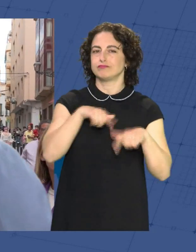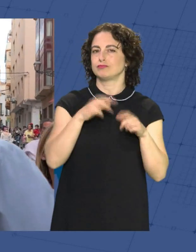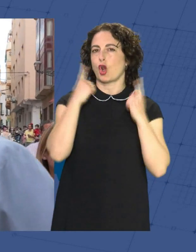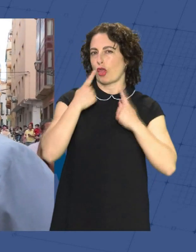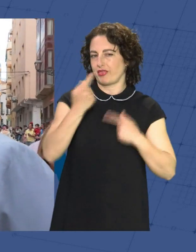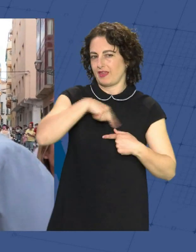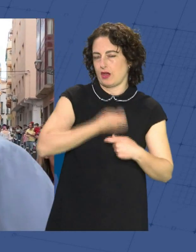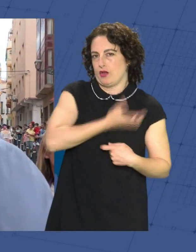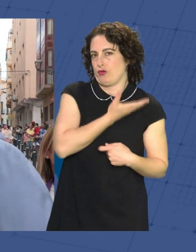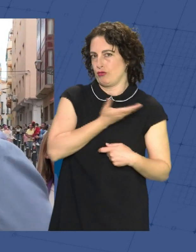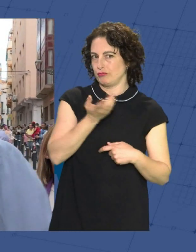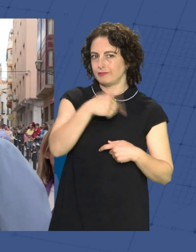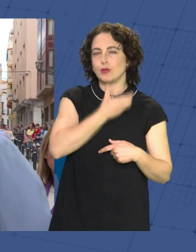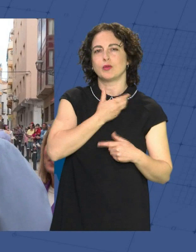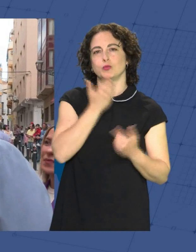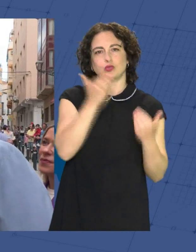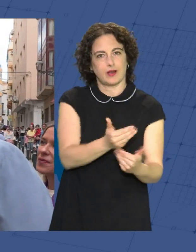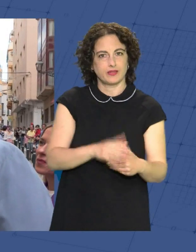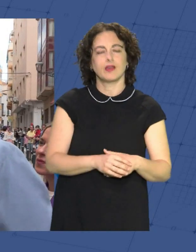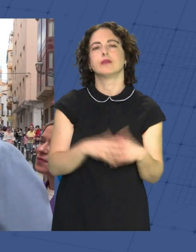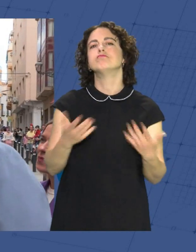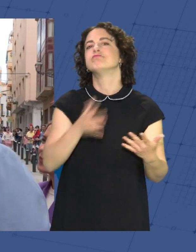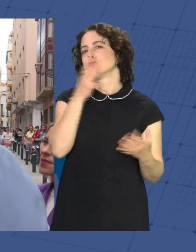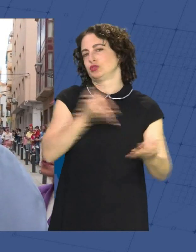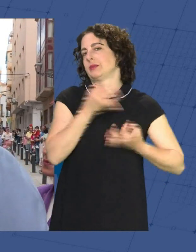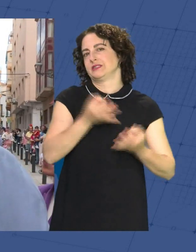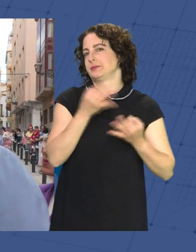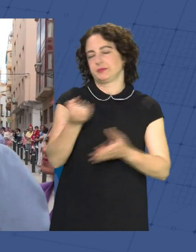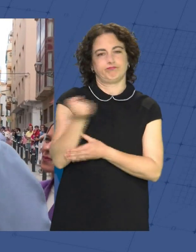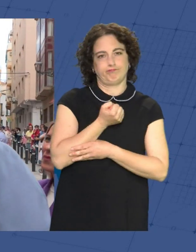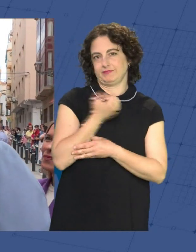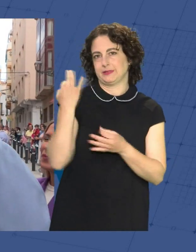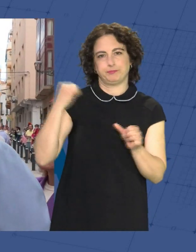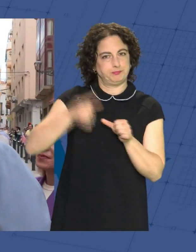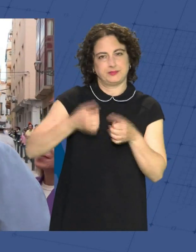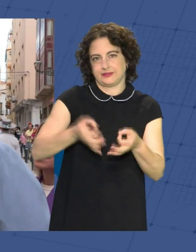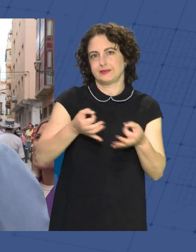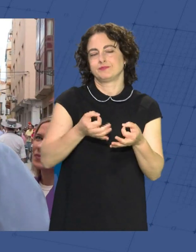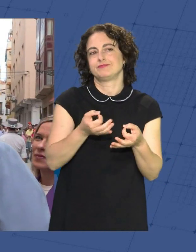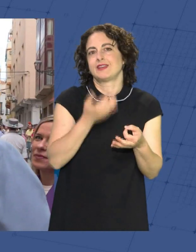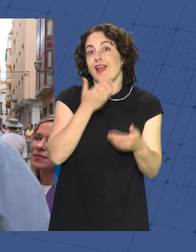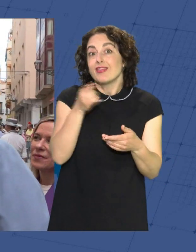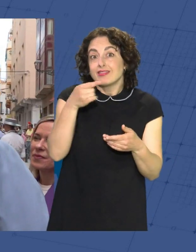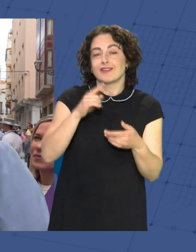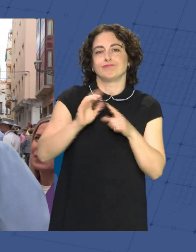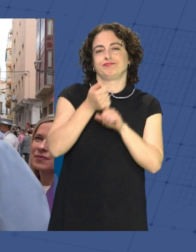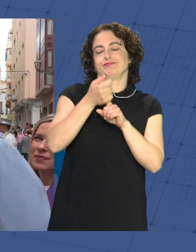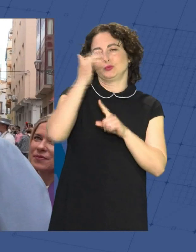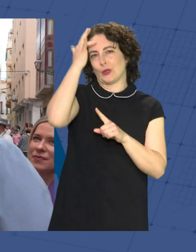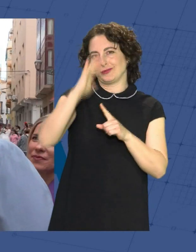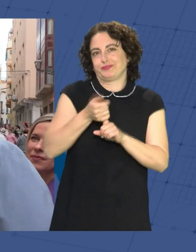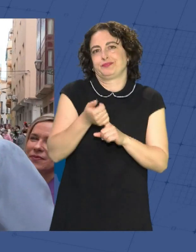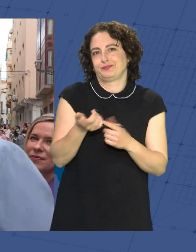Almería a nuestro Ayuntamiento, porque siempre nos apoya y hace que podamos cumplir este bonito sueño de